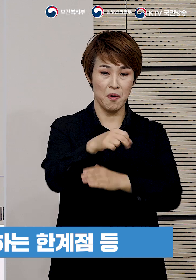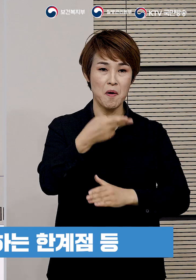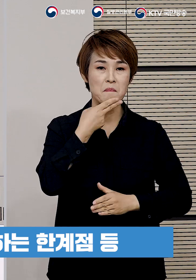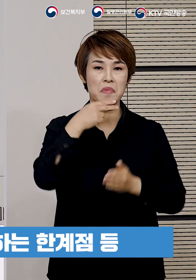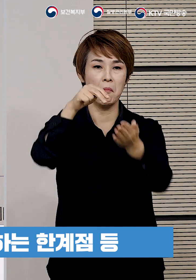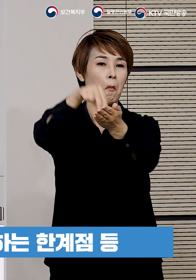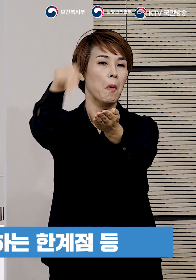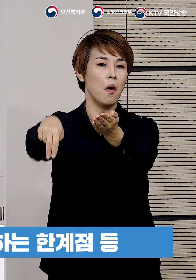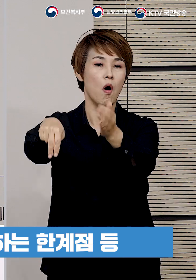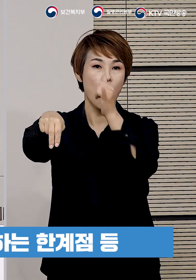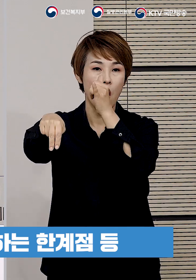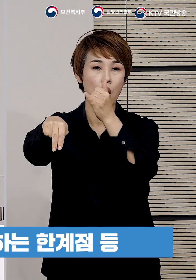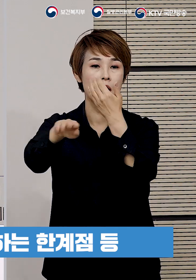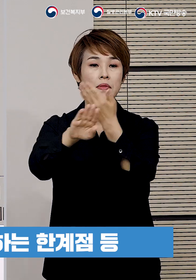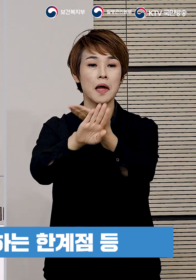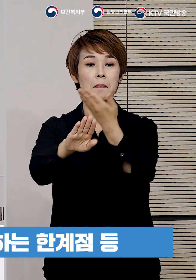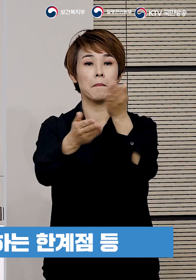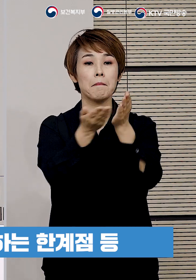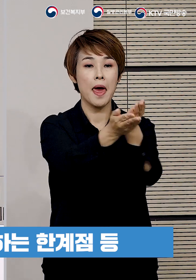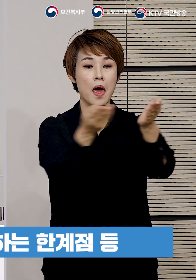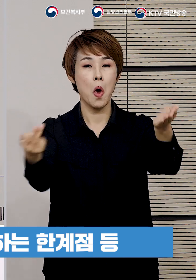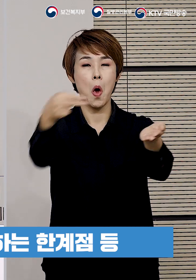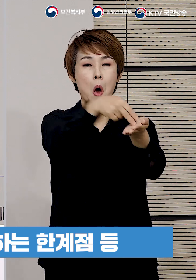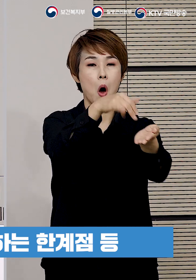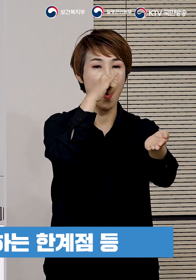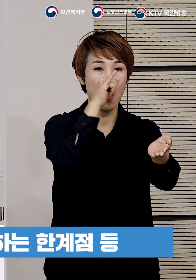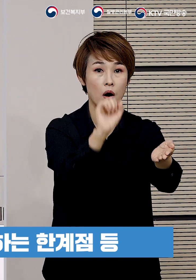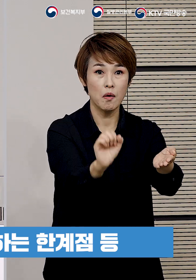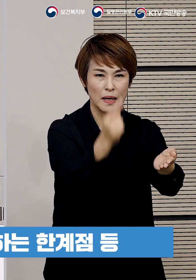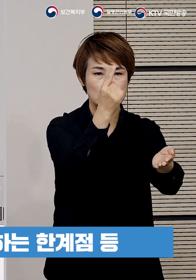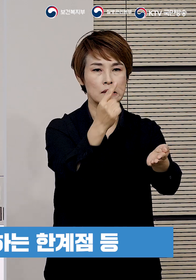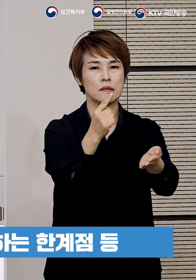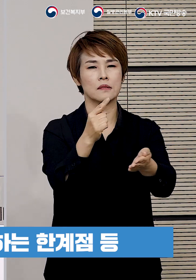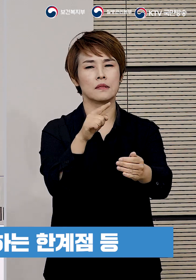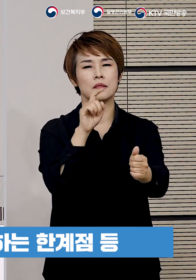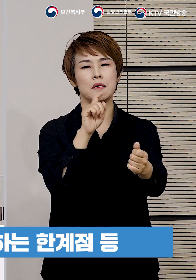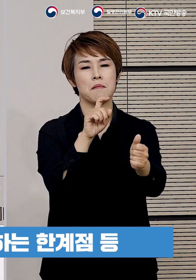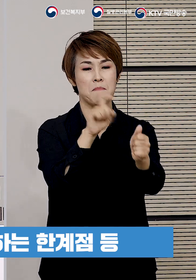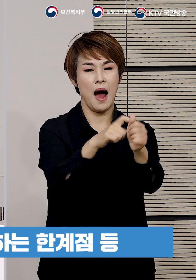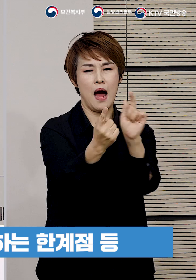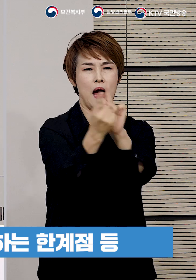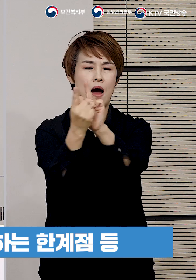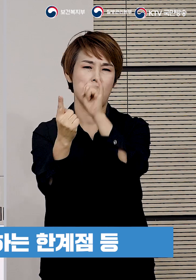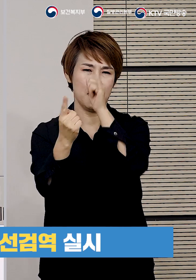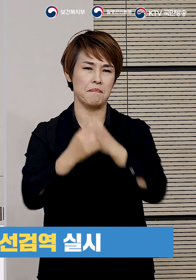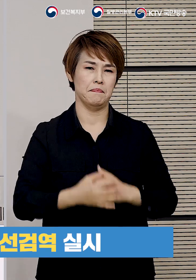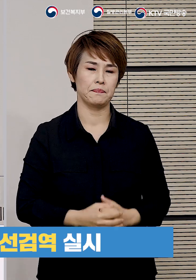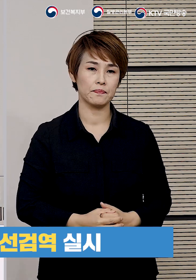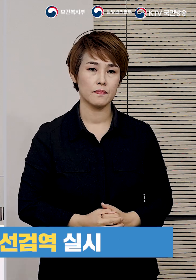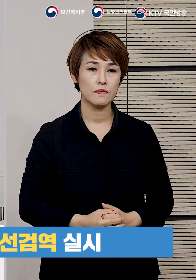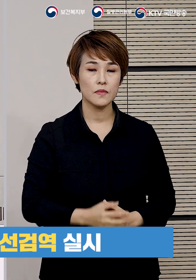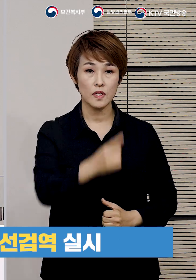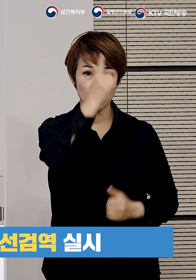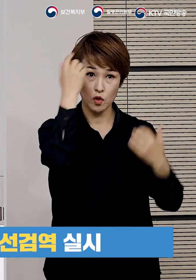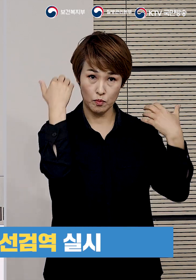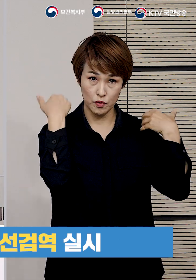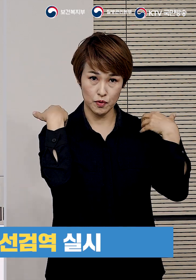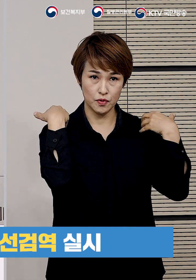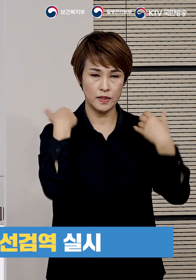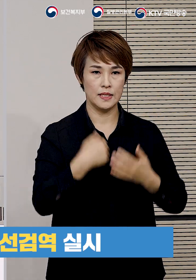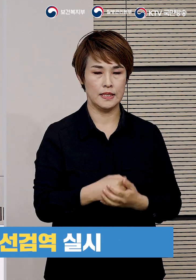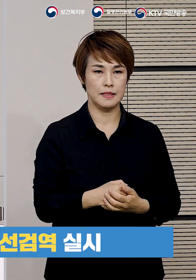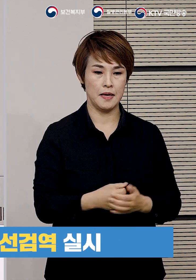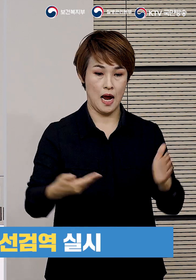다른 선박으로 이동하여 추가 접촉자가 발생한 측면이 있었습니다. 이에 따라 정부는